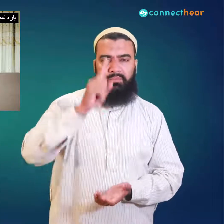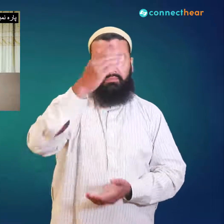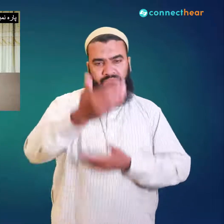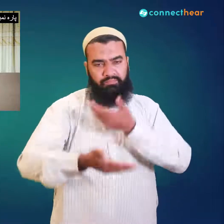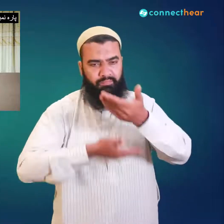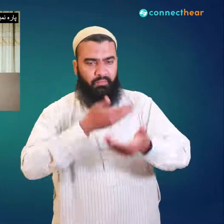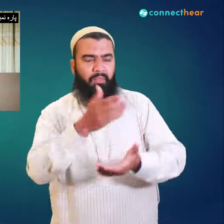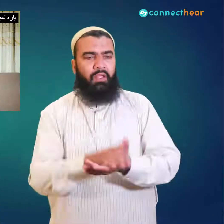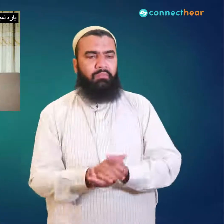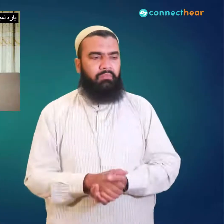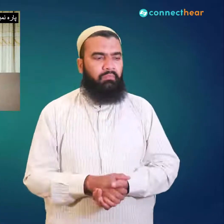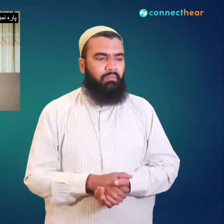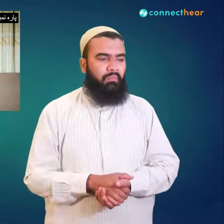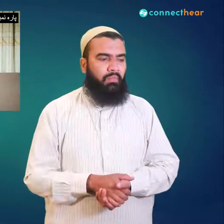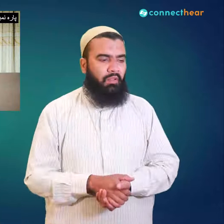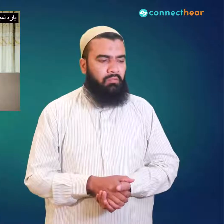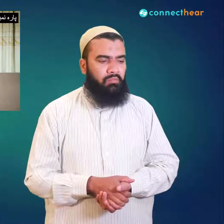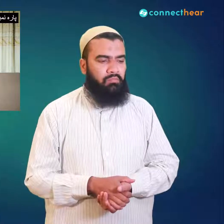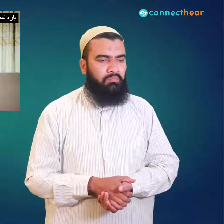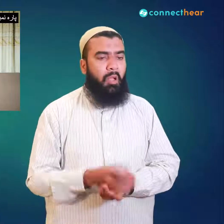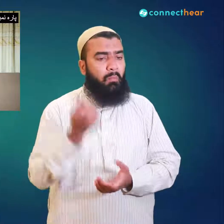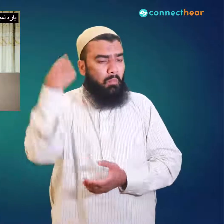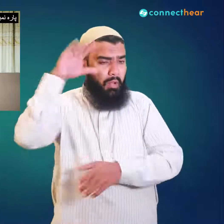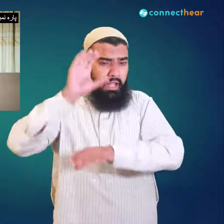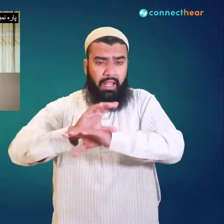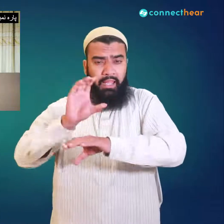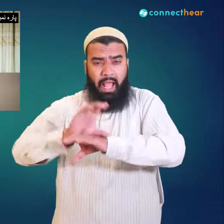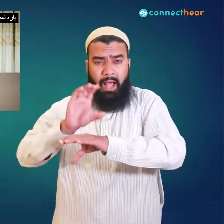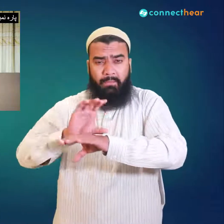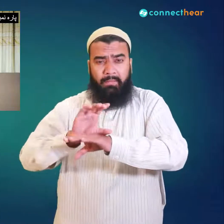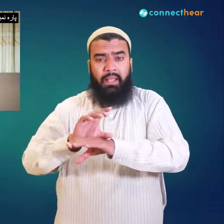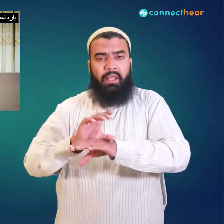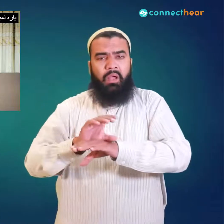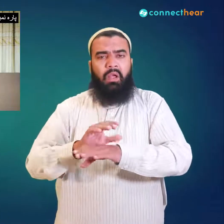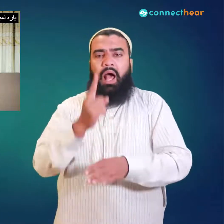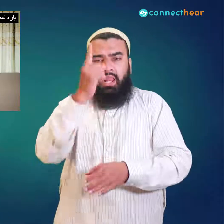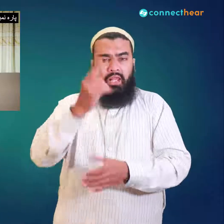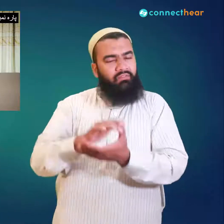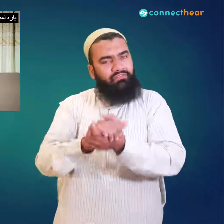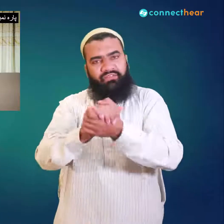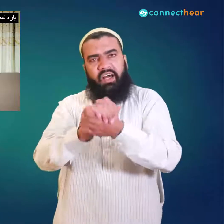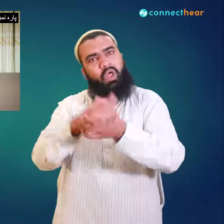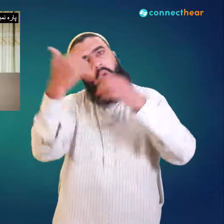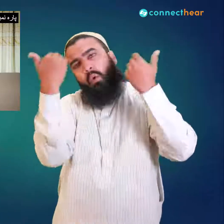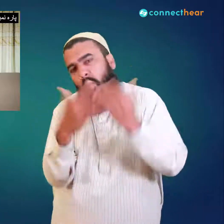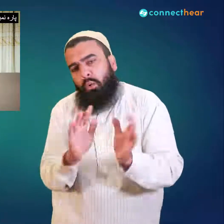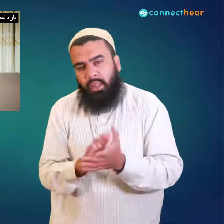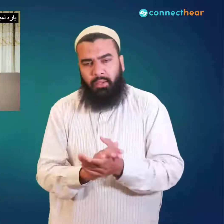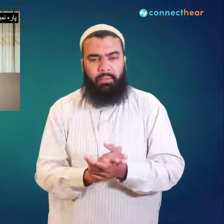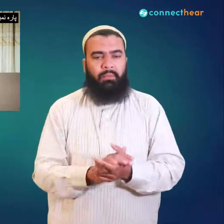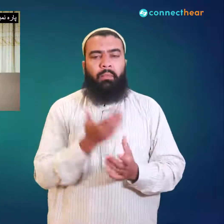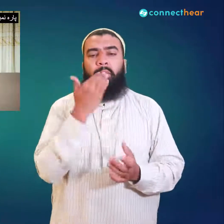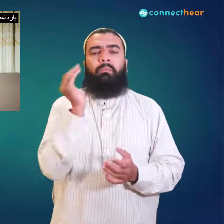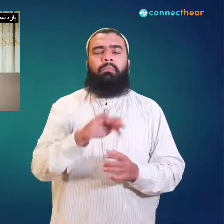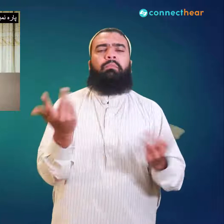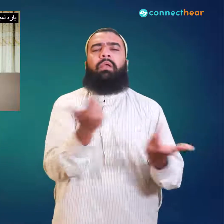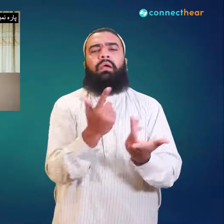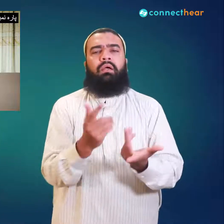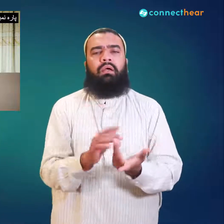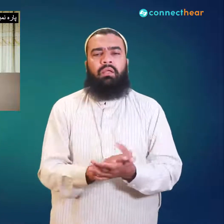پھر اللہ رب العزت نے یہ وعدہ تورات انجیل میں بھی فرمایا تھا اور اس قرآن میں بھی یہ وعدہ فرمایا